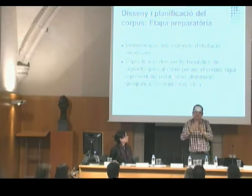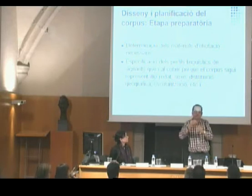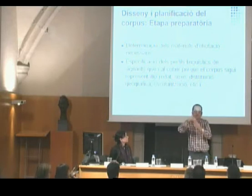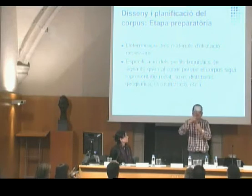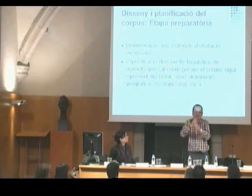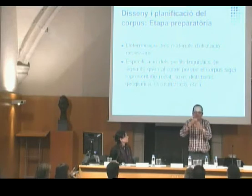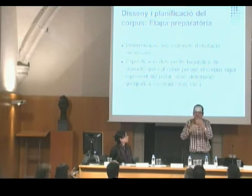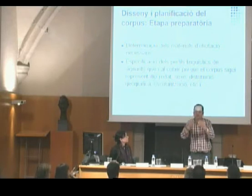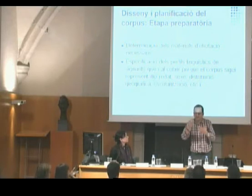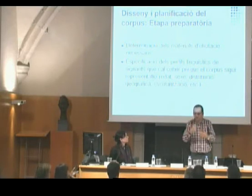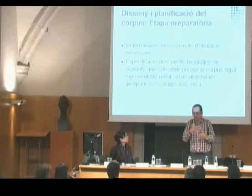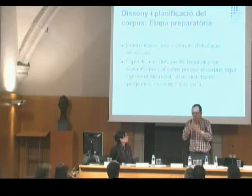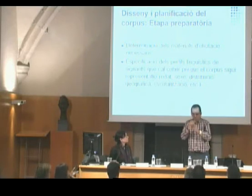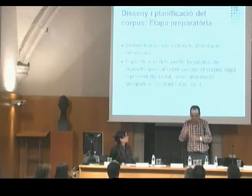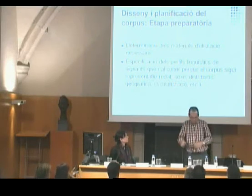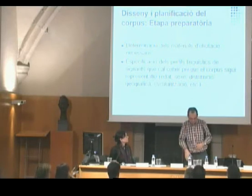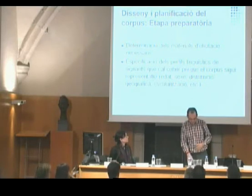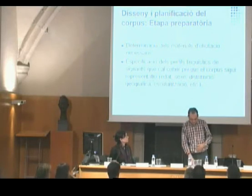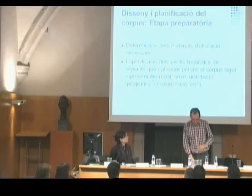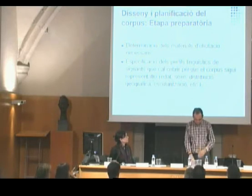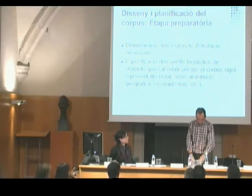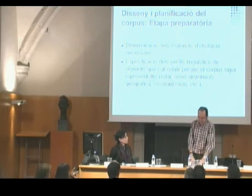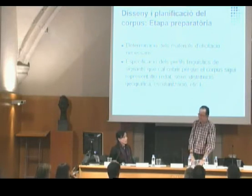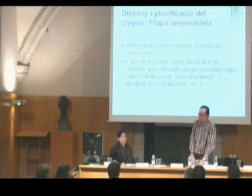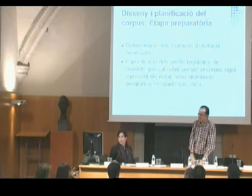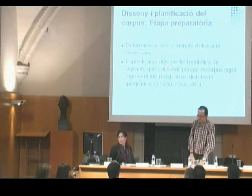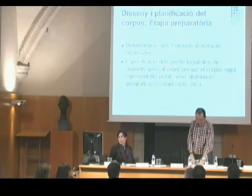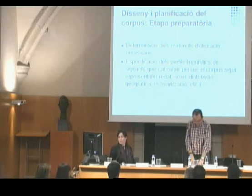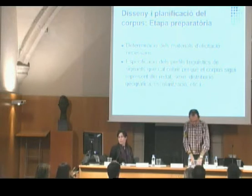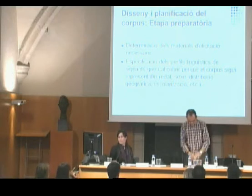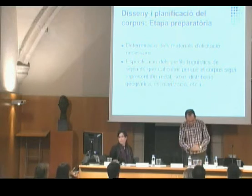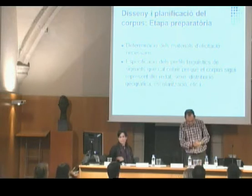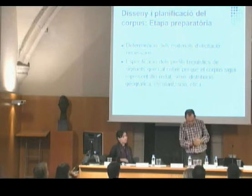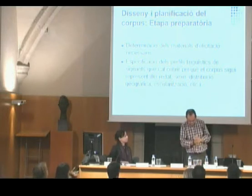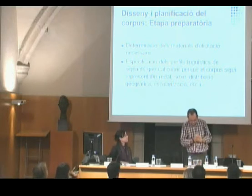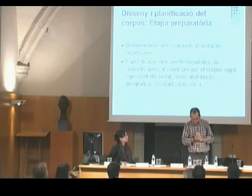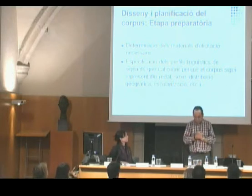aquest projecte, que durarà un any i hi haurà diferents fases. Jo seré l'encarregat d'explicar aquestes fases.